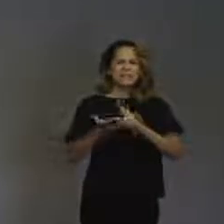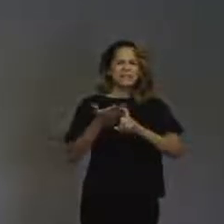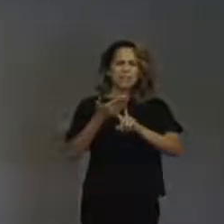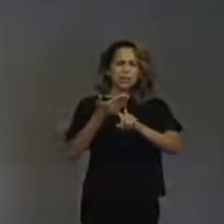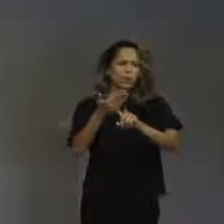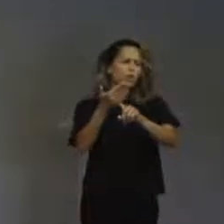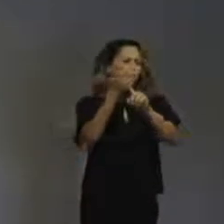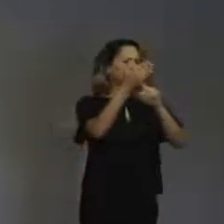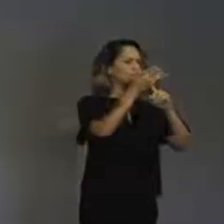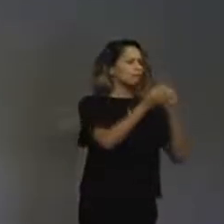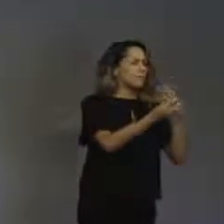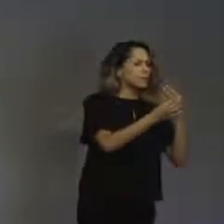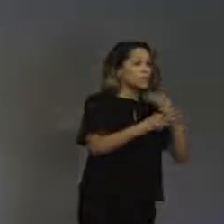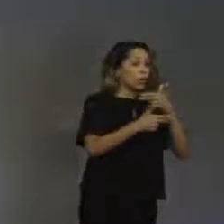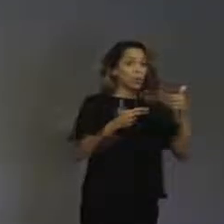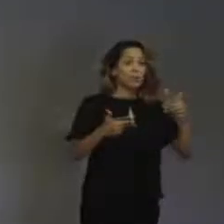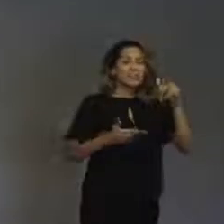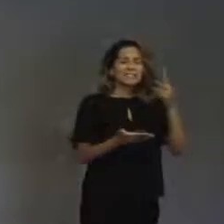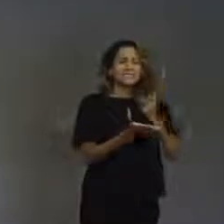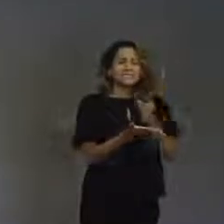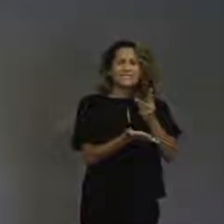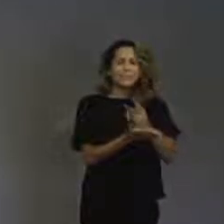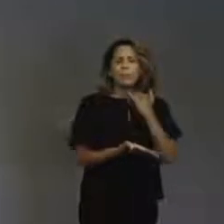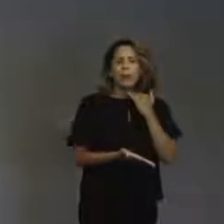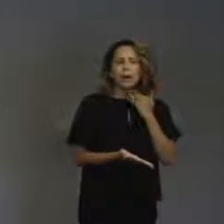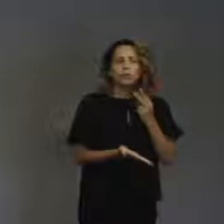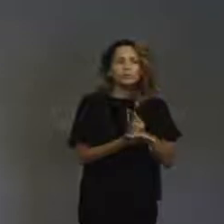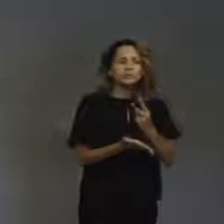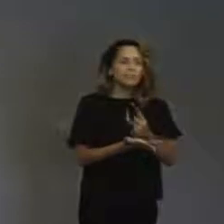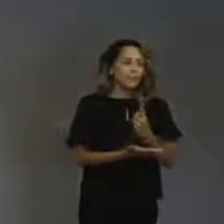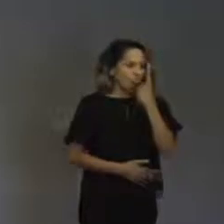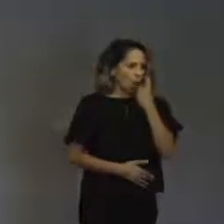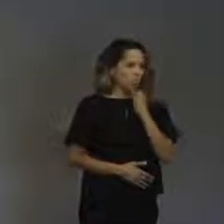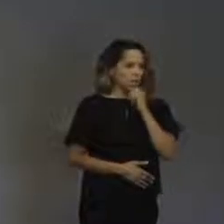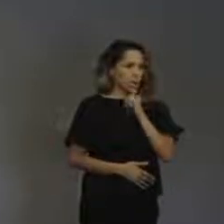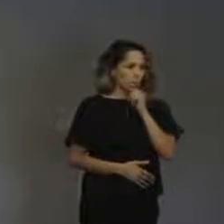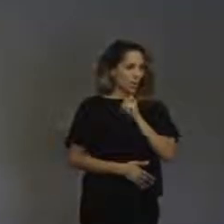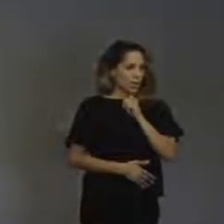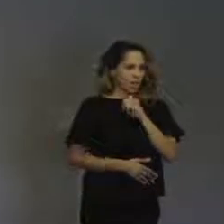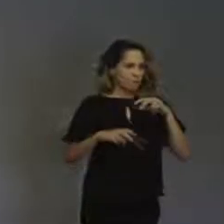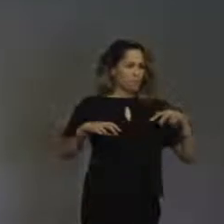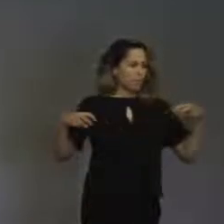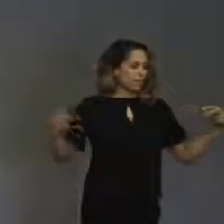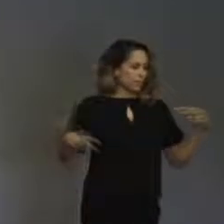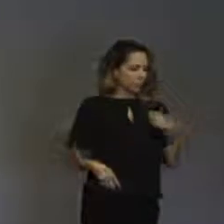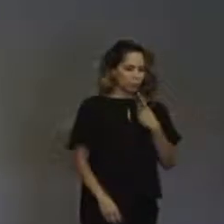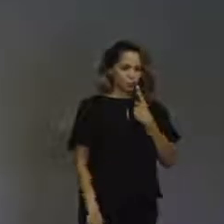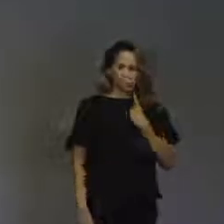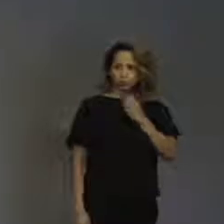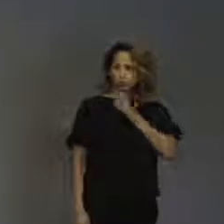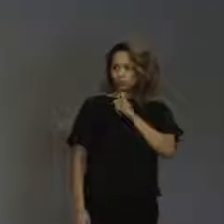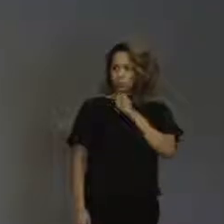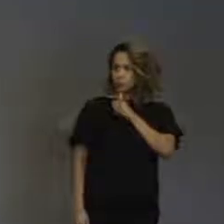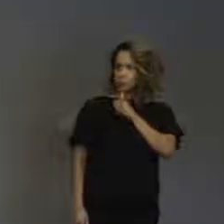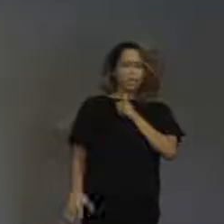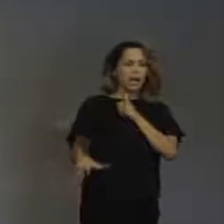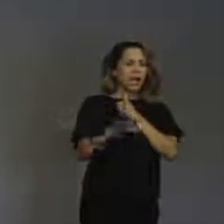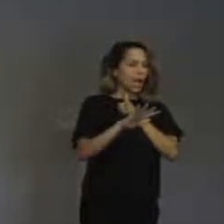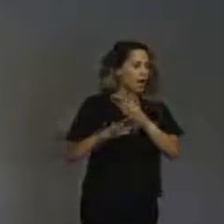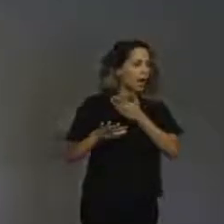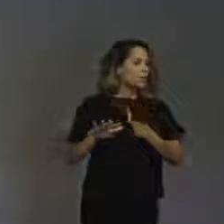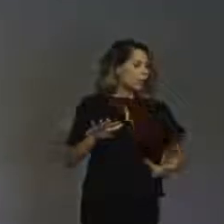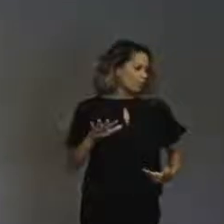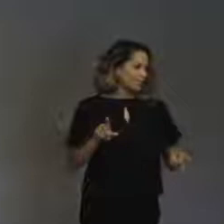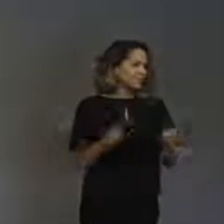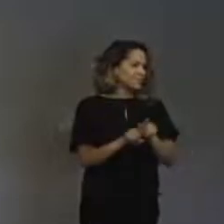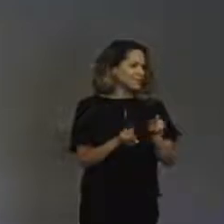centros de inovação de bancos, etc. E eu não só sou a única mulher em todos os painéis, como eu sou a única do setor público. E, na maioria das vezes, se